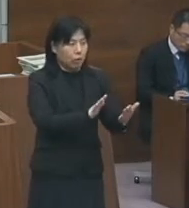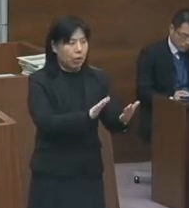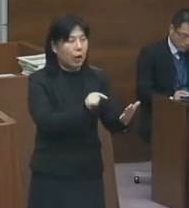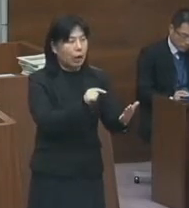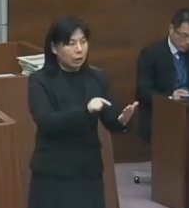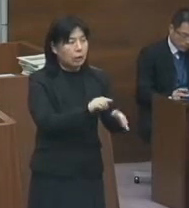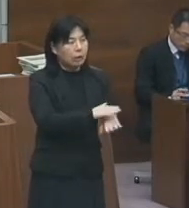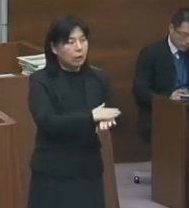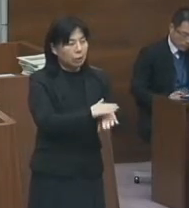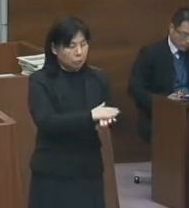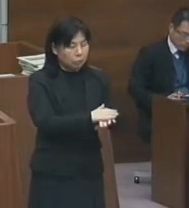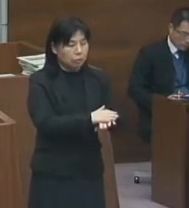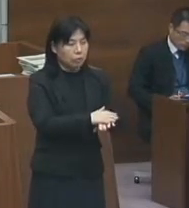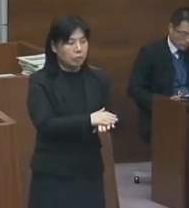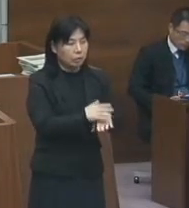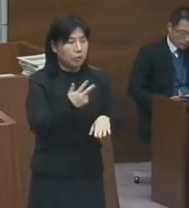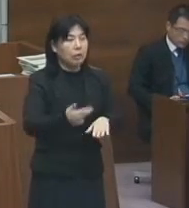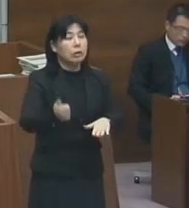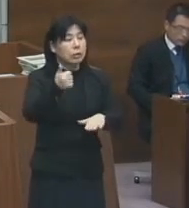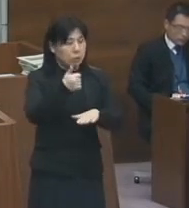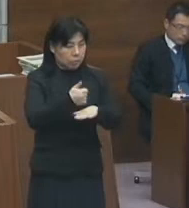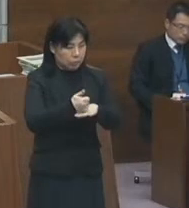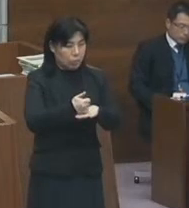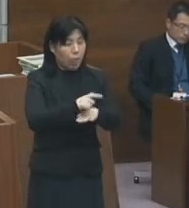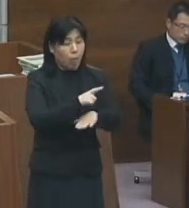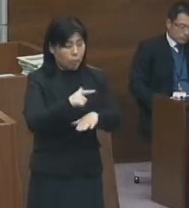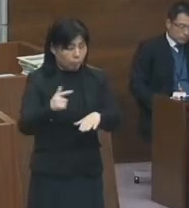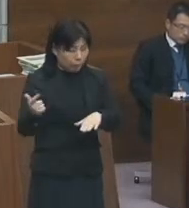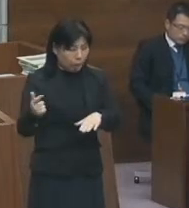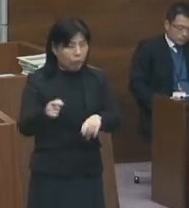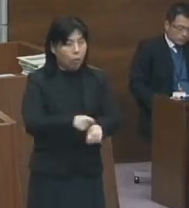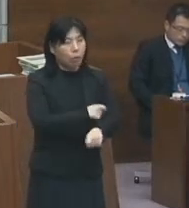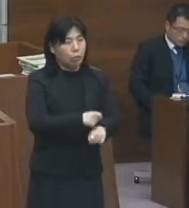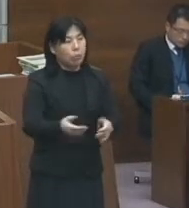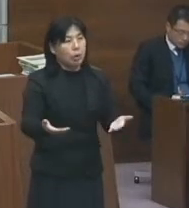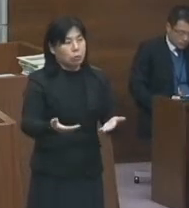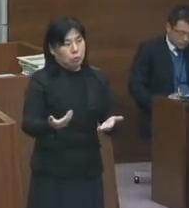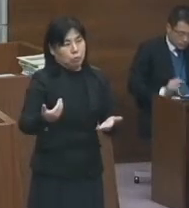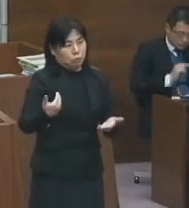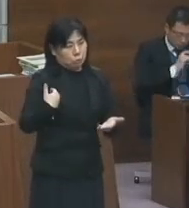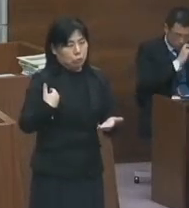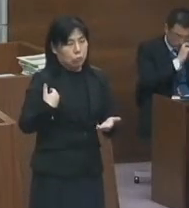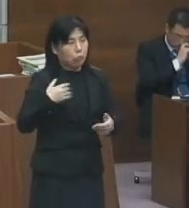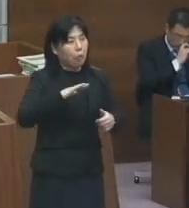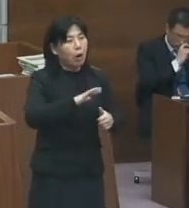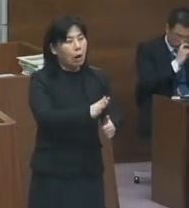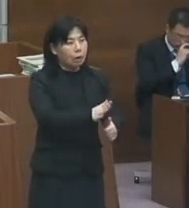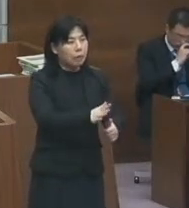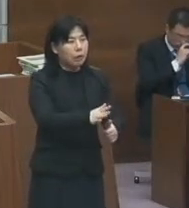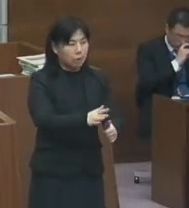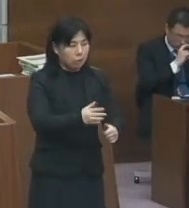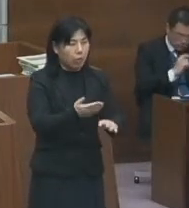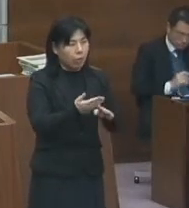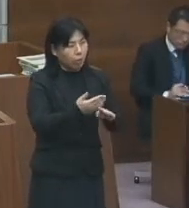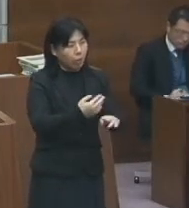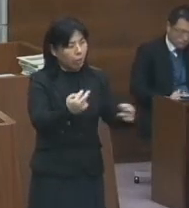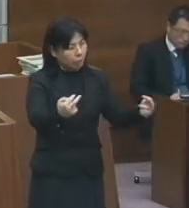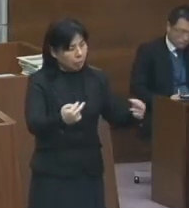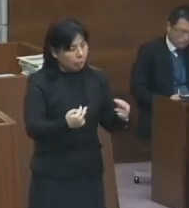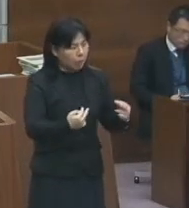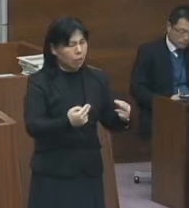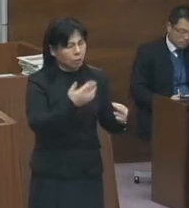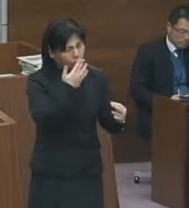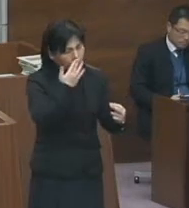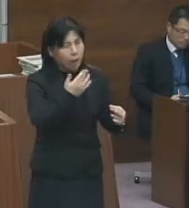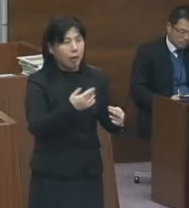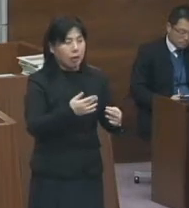聞きいたします。市長など特別職の職員によるハラスメントについては顕在化しにくいものであり、特に新た